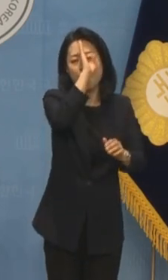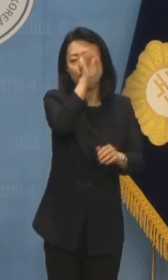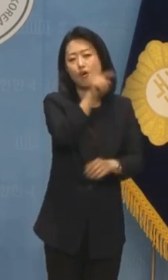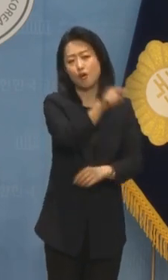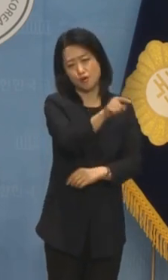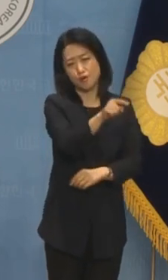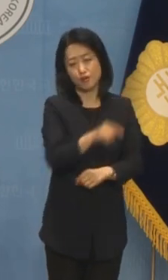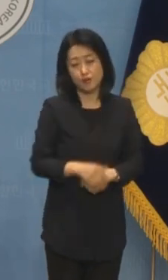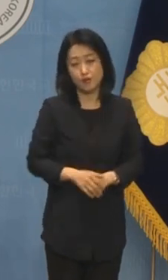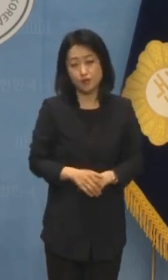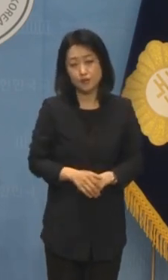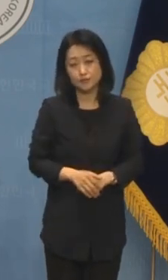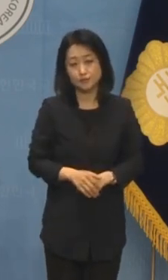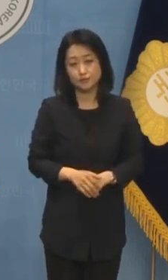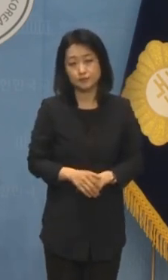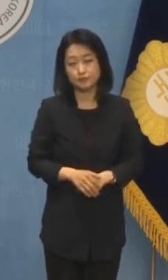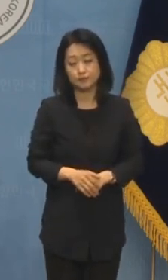같습니다.